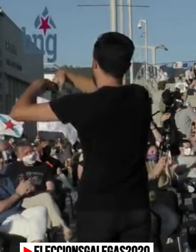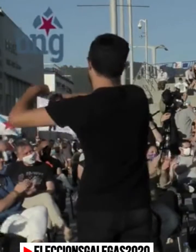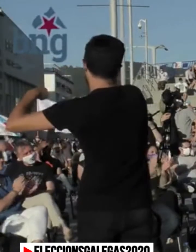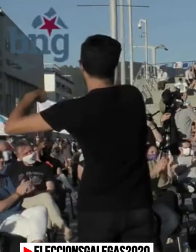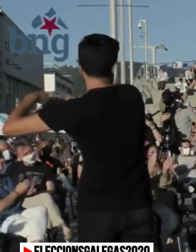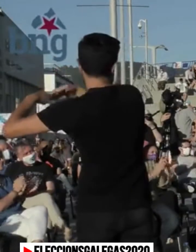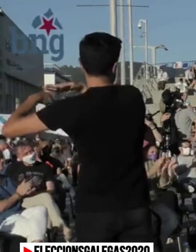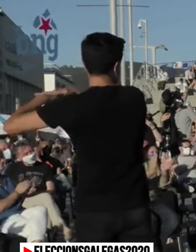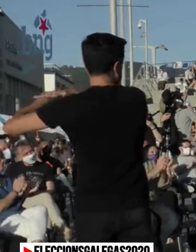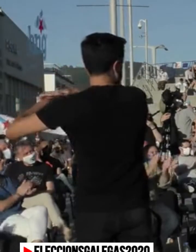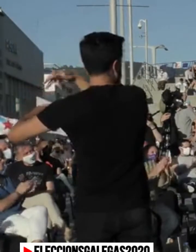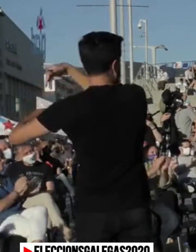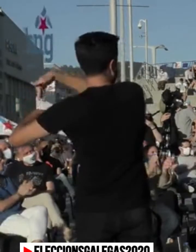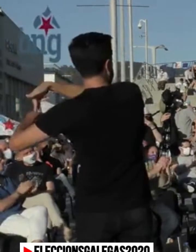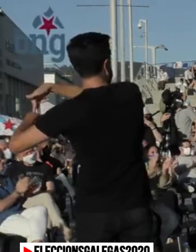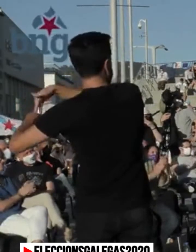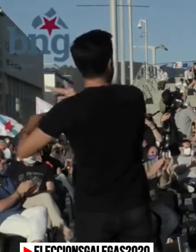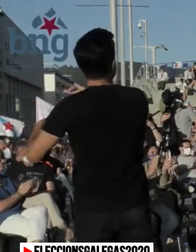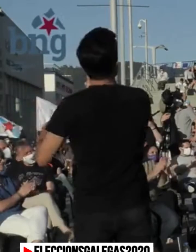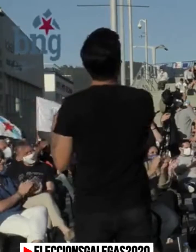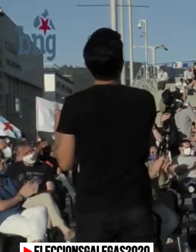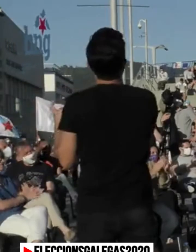Solo faltaba o yate.